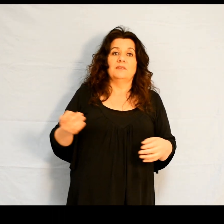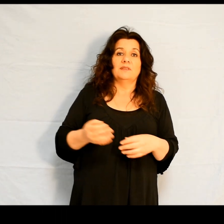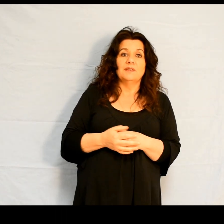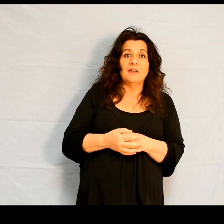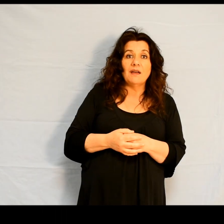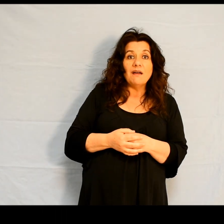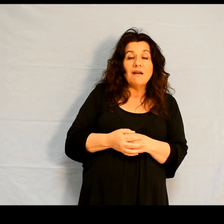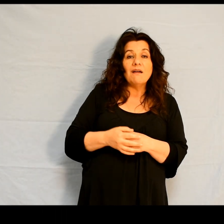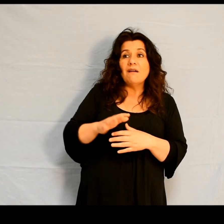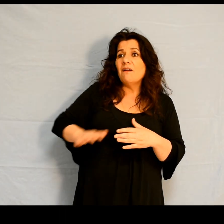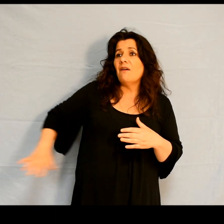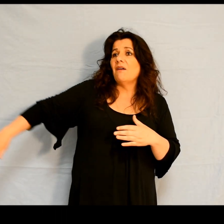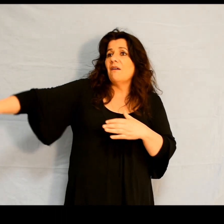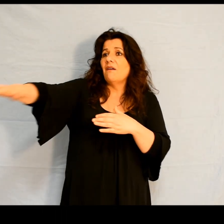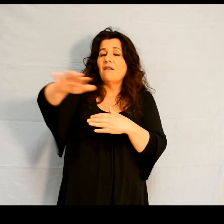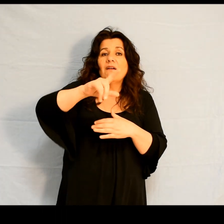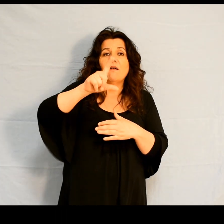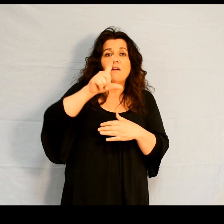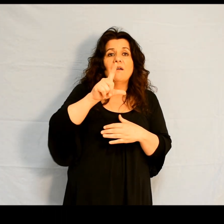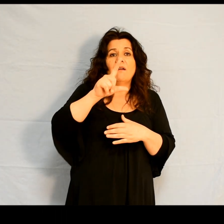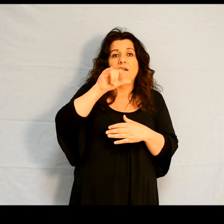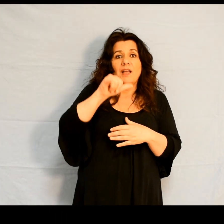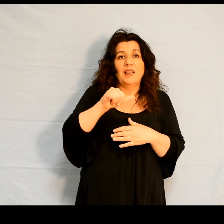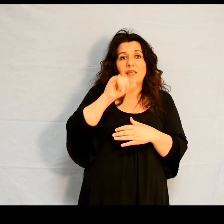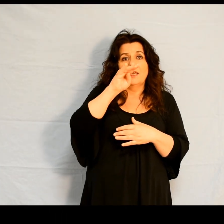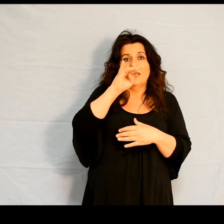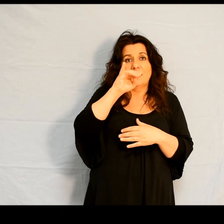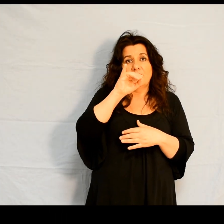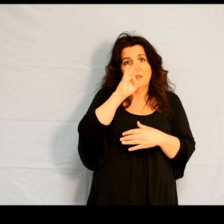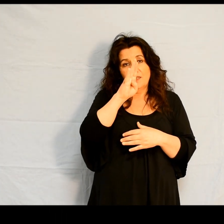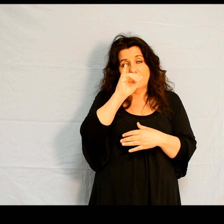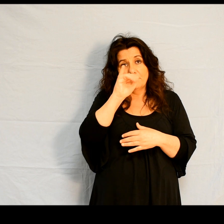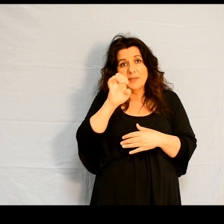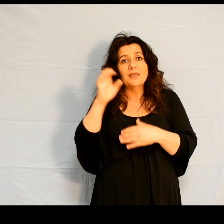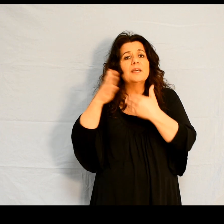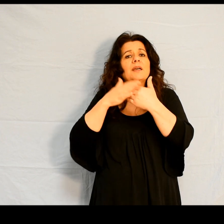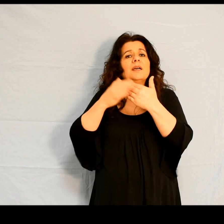et des contrées du Libye, proches de Cyrène,